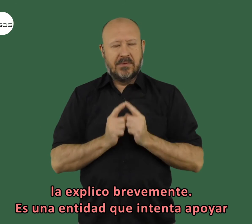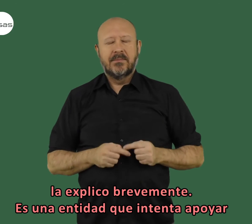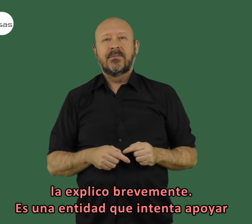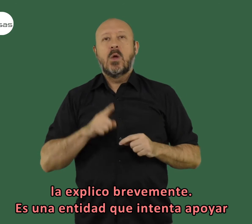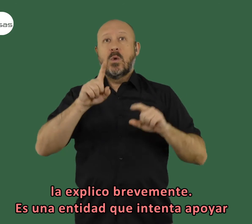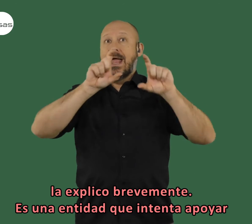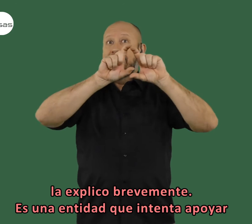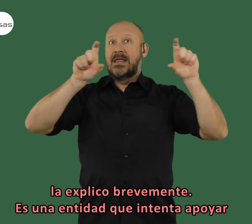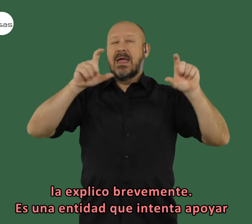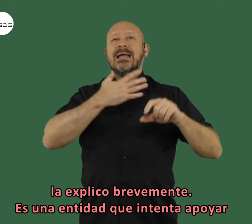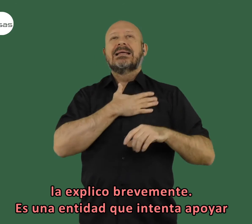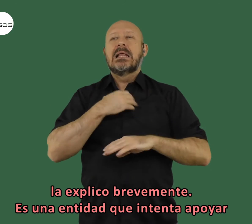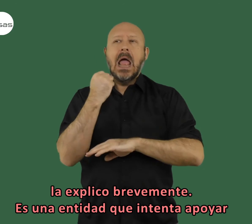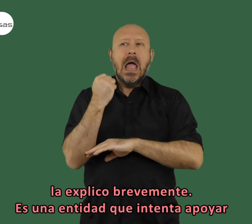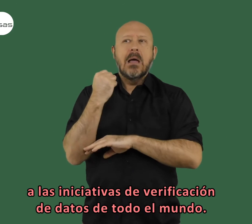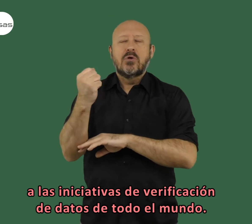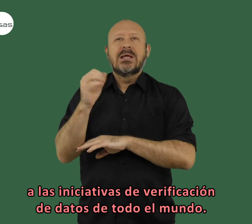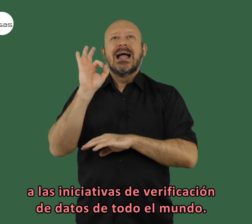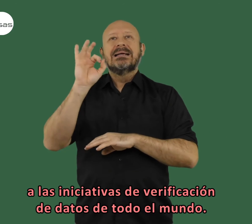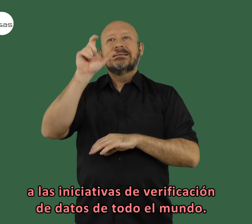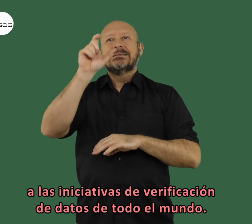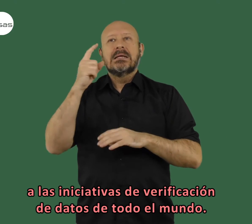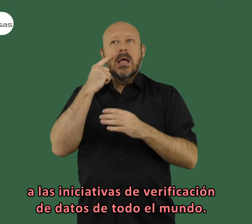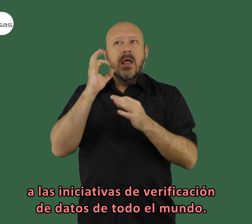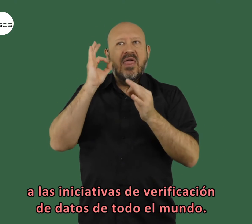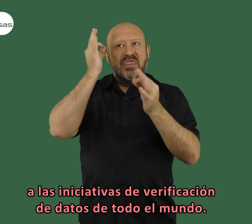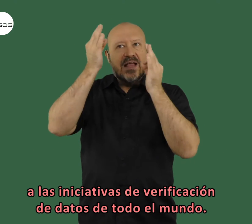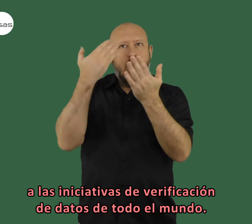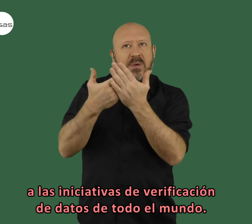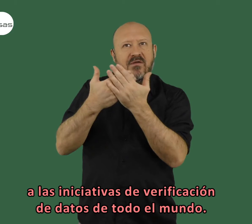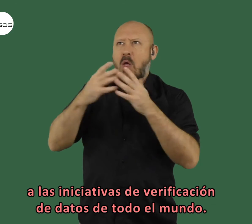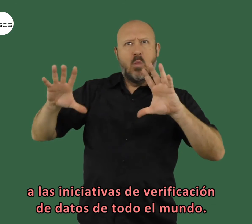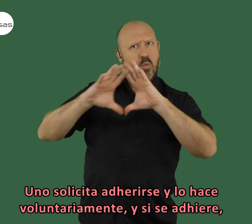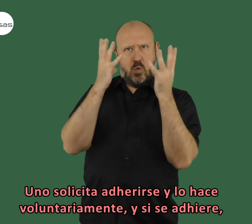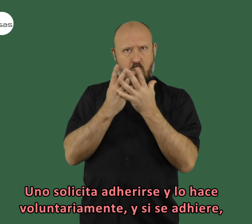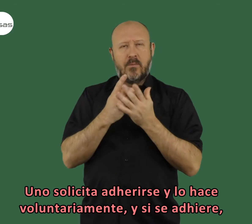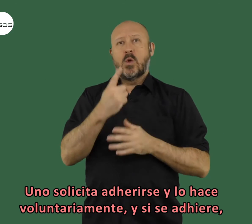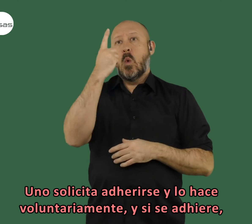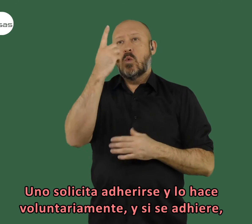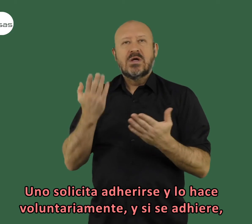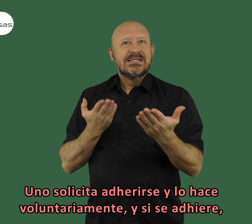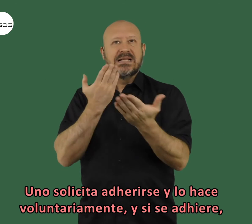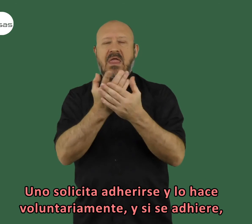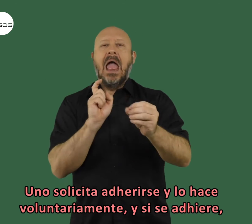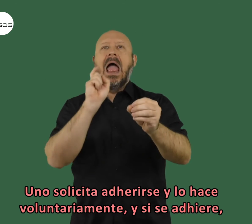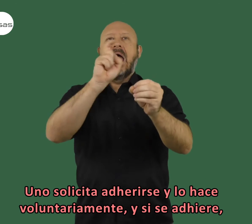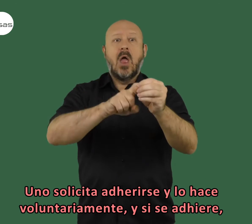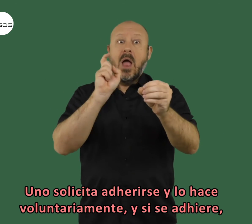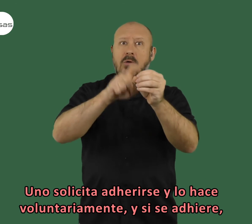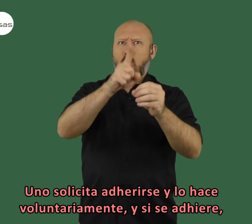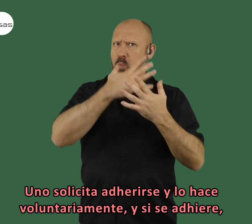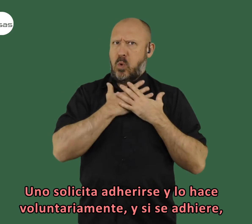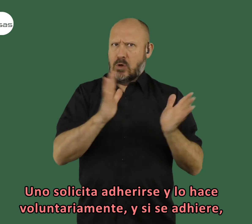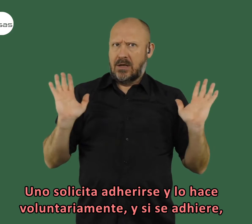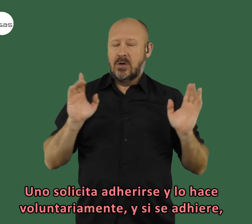brevemente. Es una entidad que intenta apoyar a las iniciativas de verificación de datos de todo el mundo. Uno solicita adherirse y lo